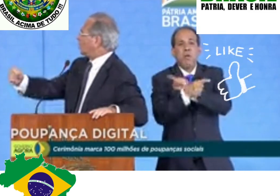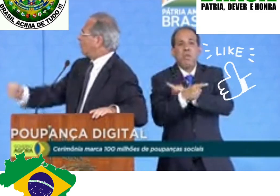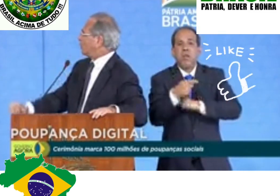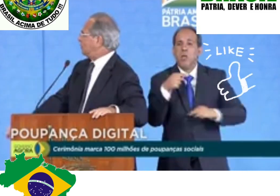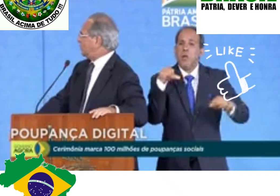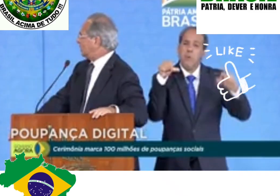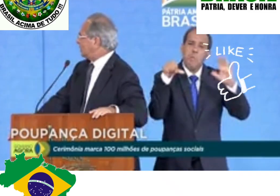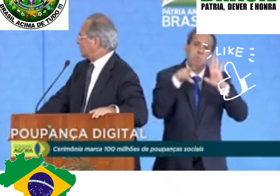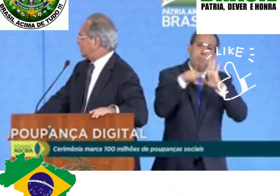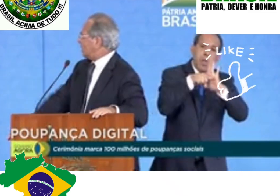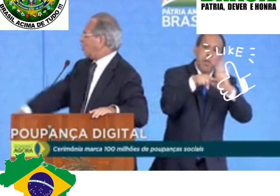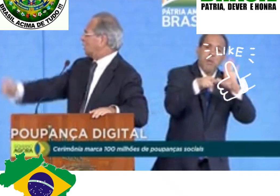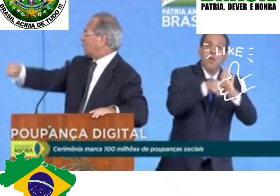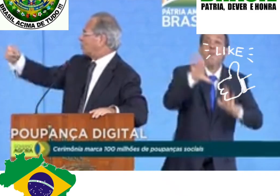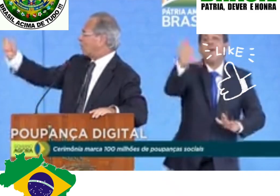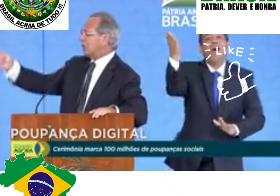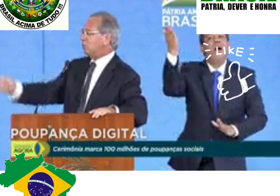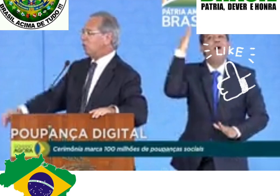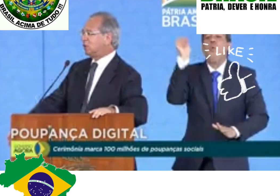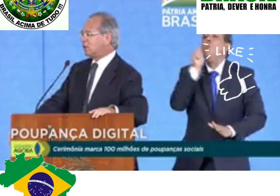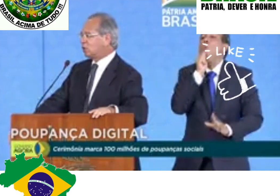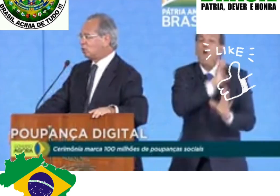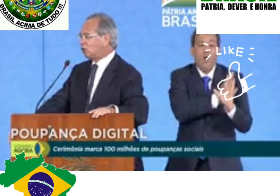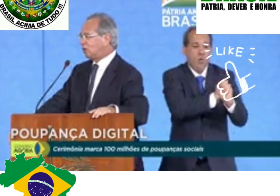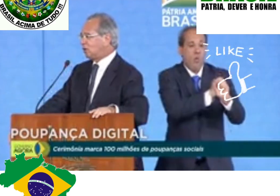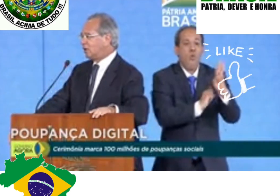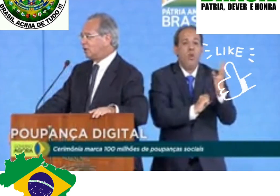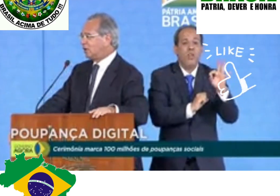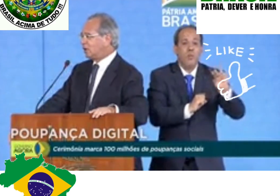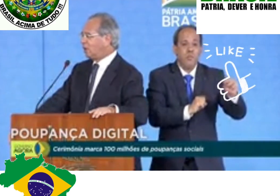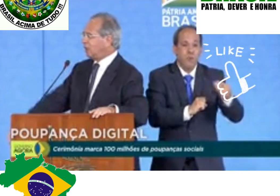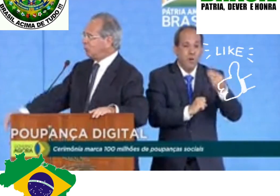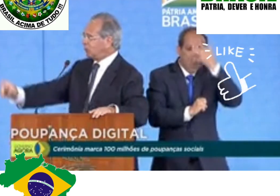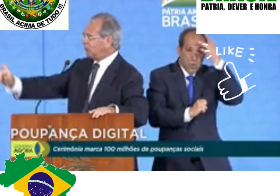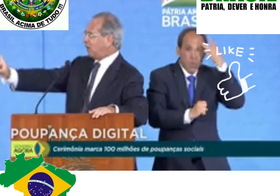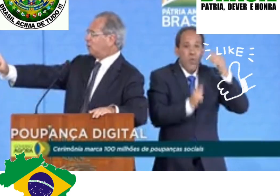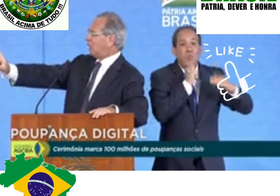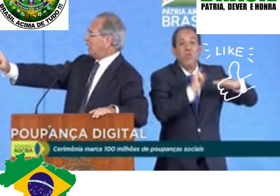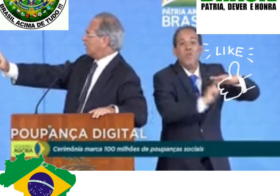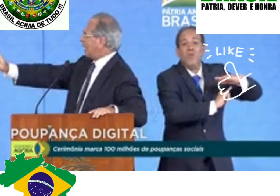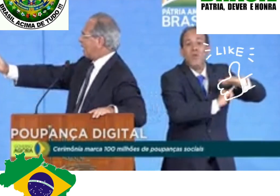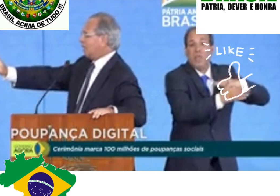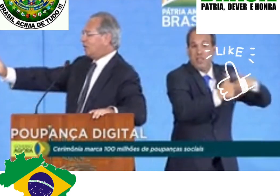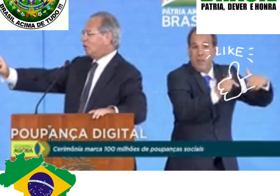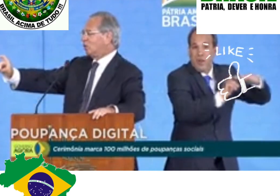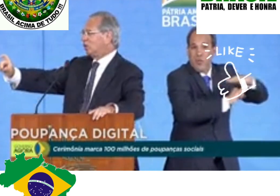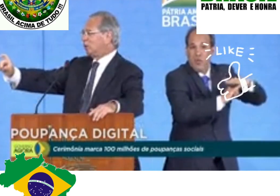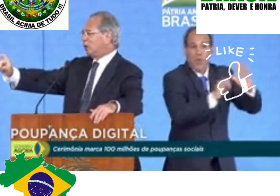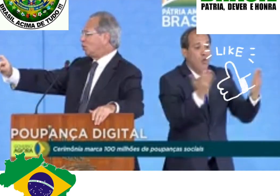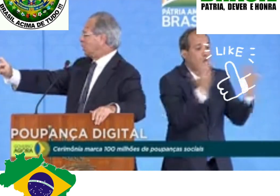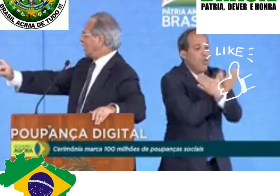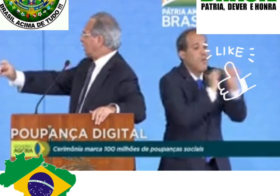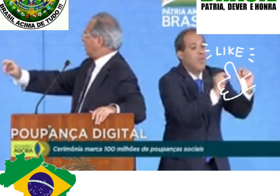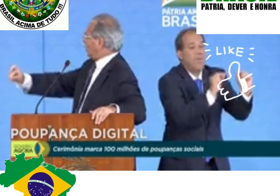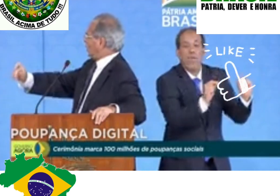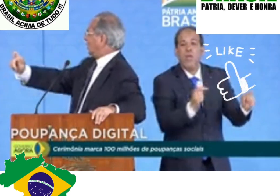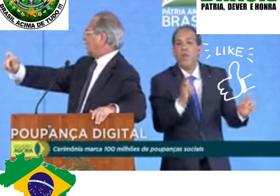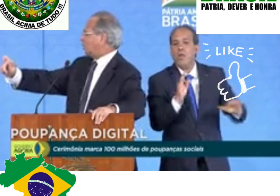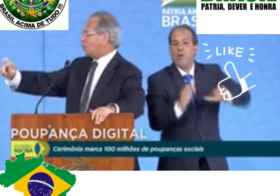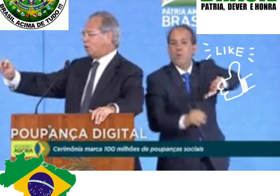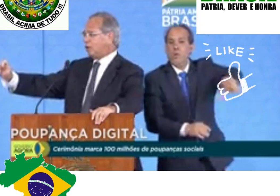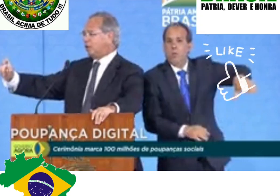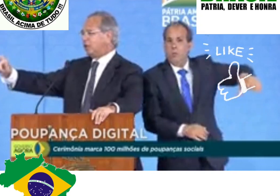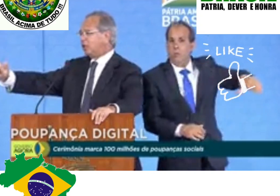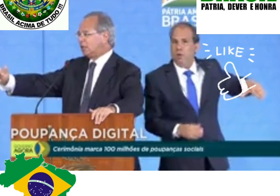Ninguém contava os invisíveis, ninguém contava os 40 milhões, estava escondido. Então era muito fácil relatar um desemprego de 13, agora vai